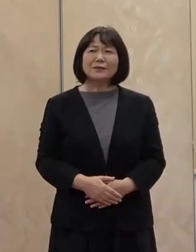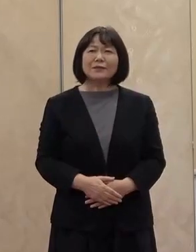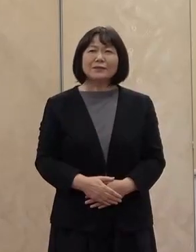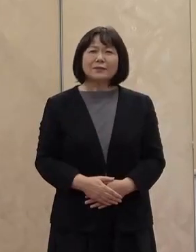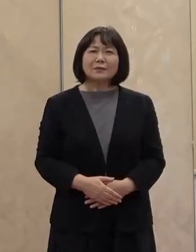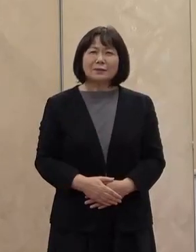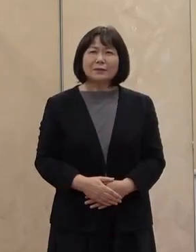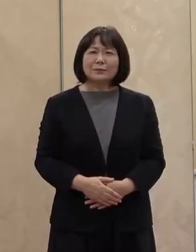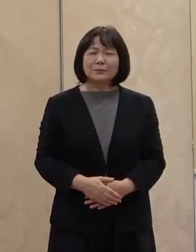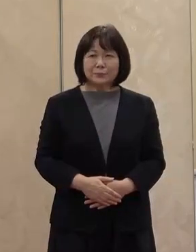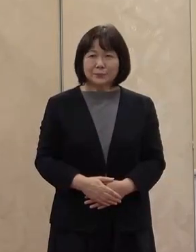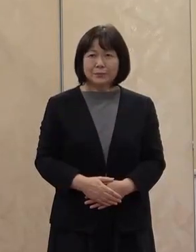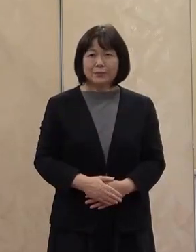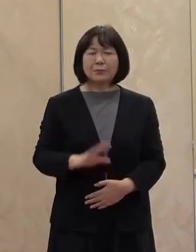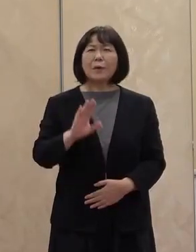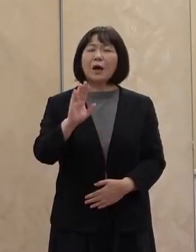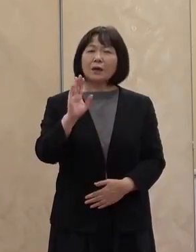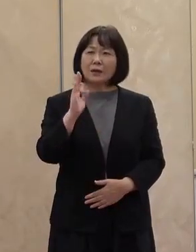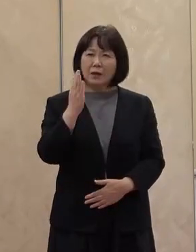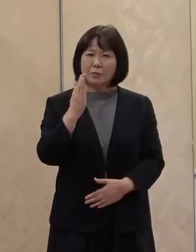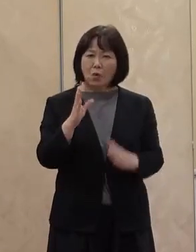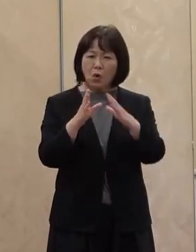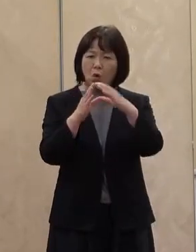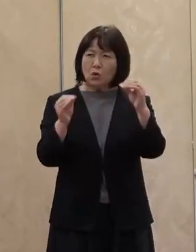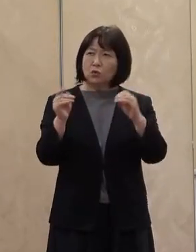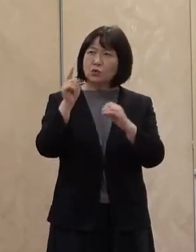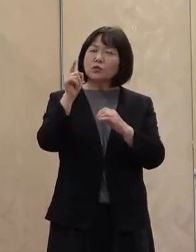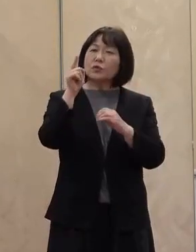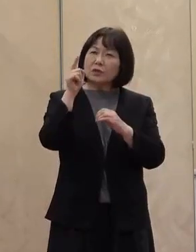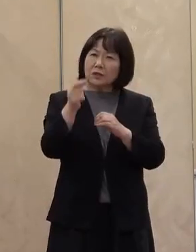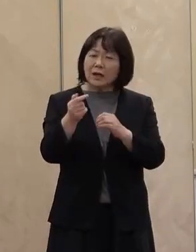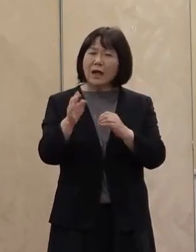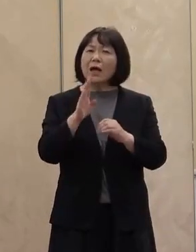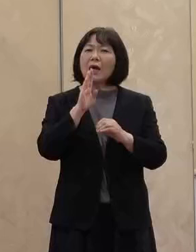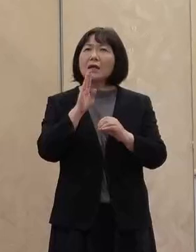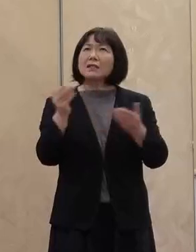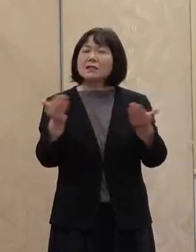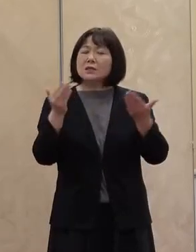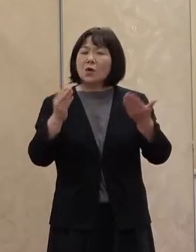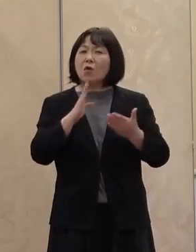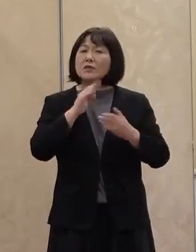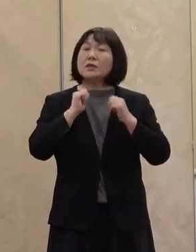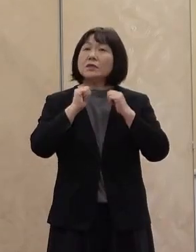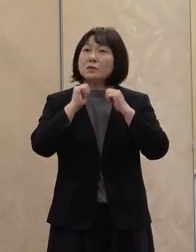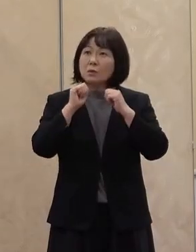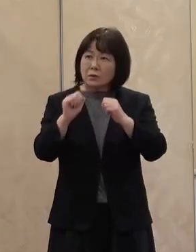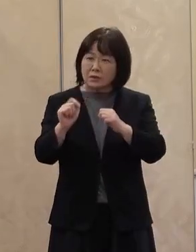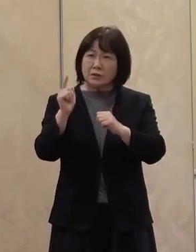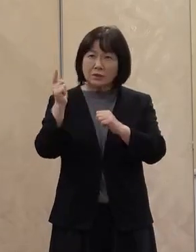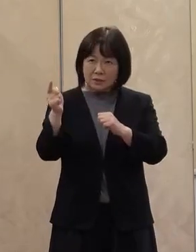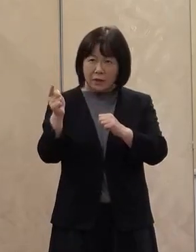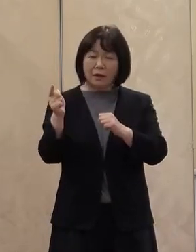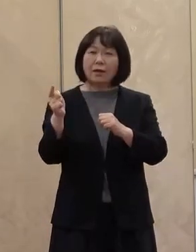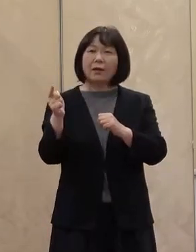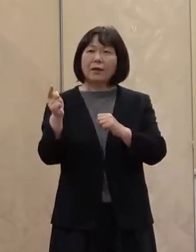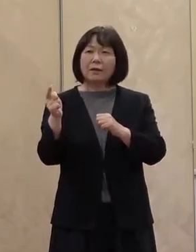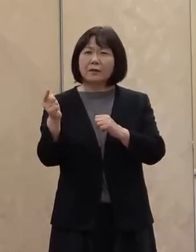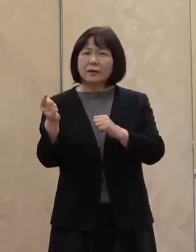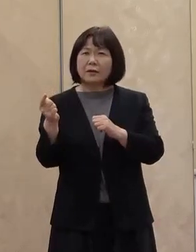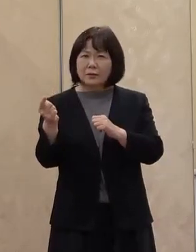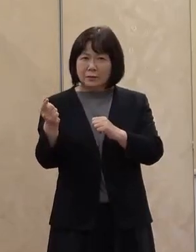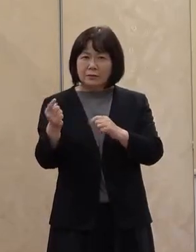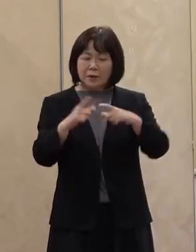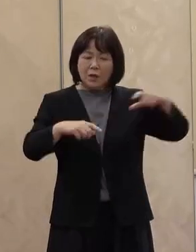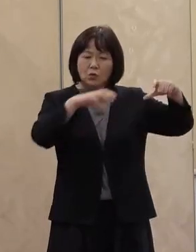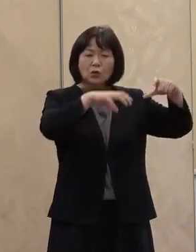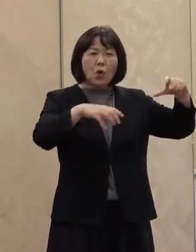まあ、そういうふうに思いますね。でもまあその国が事業実施をして、そしてまあ何ていうかな、都